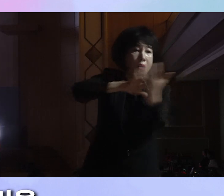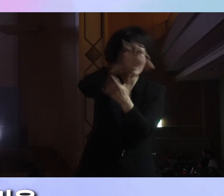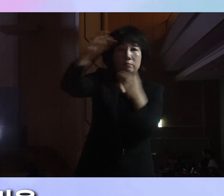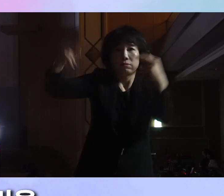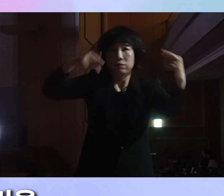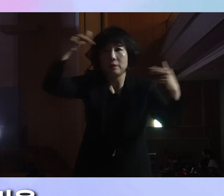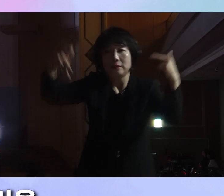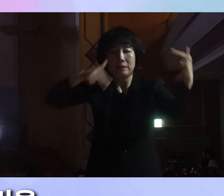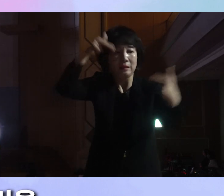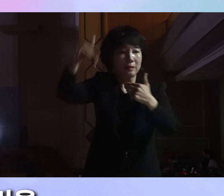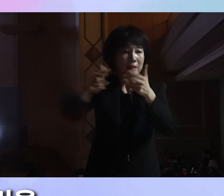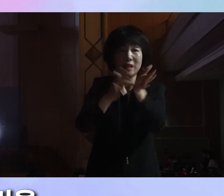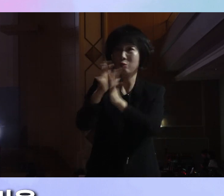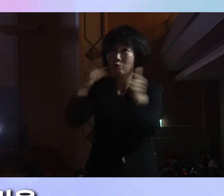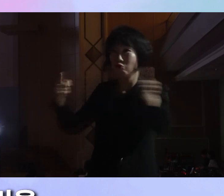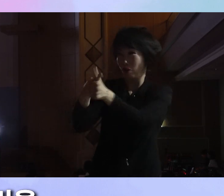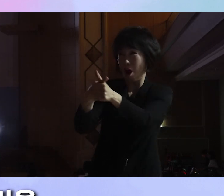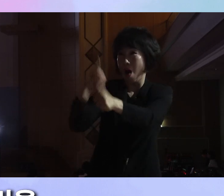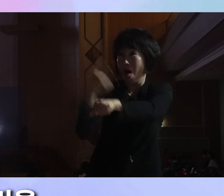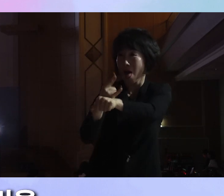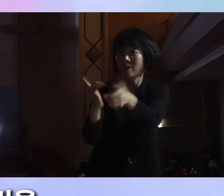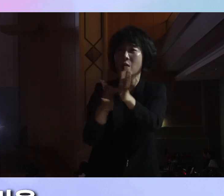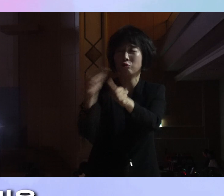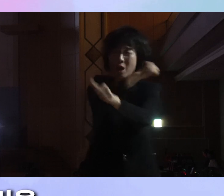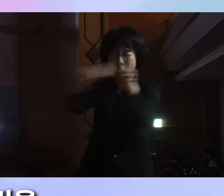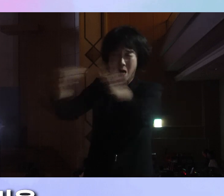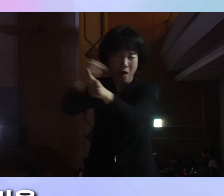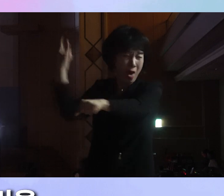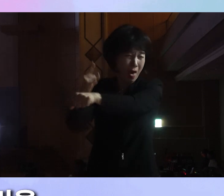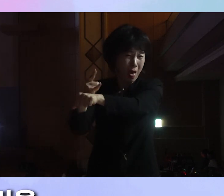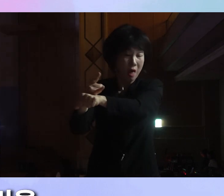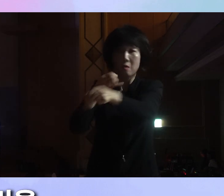그를 없애라. 죽여라. 본방하라.